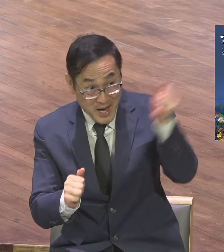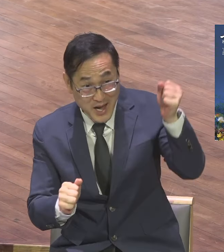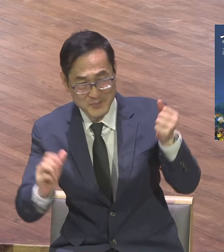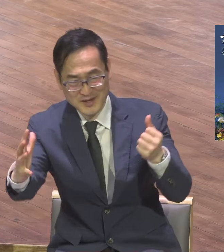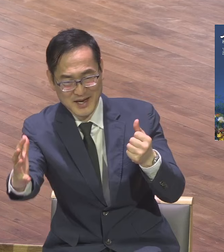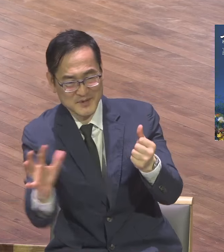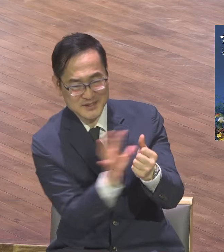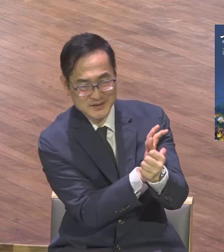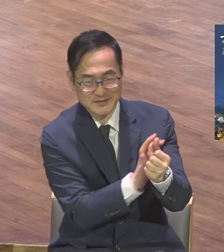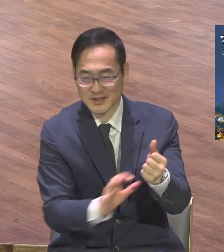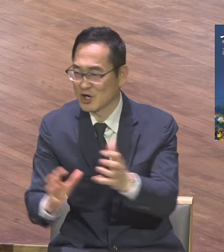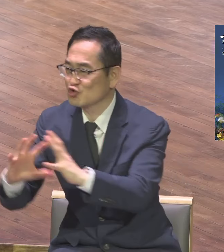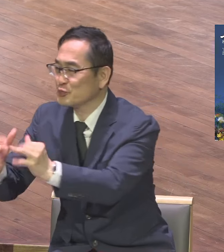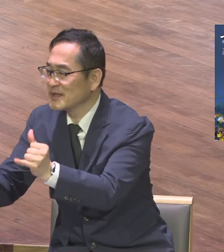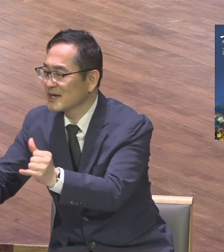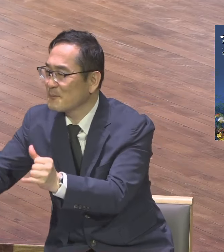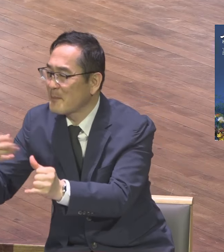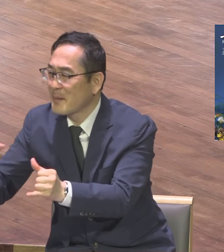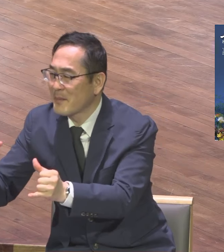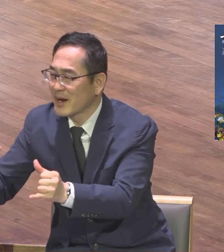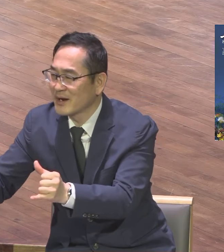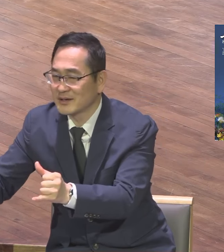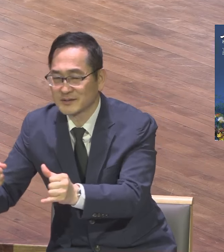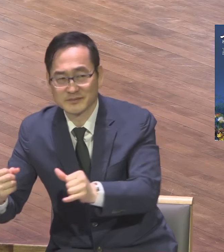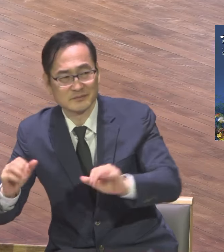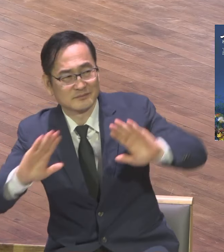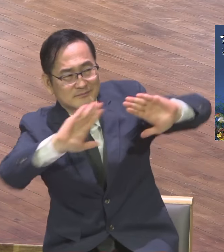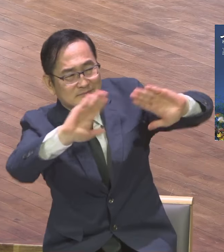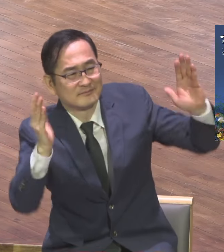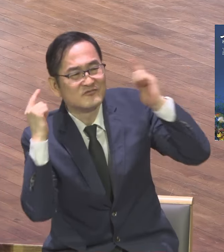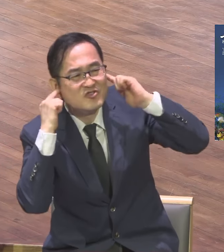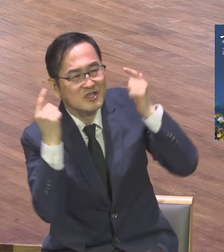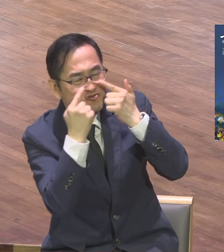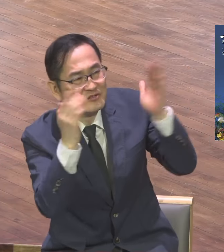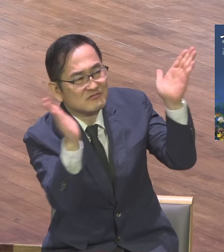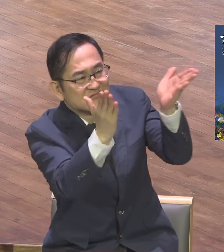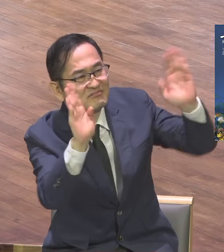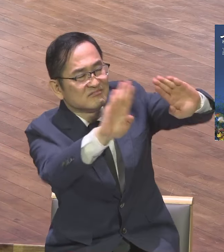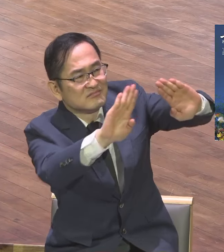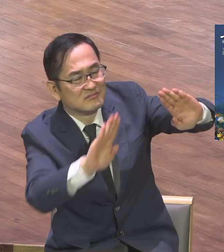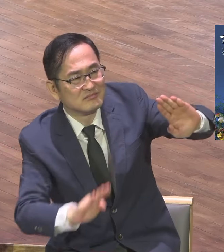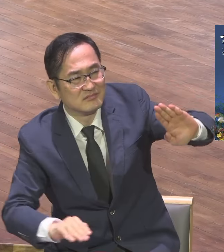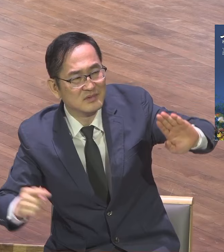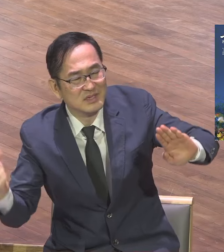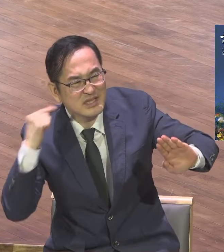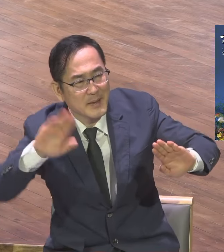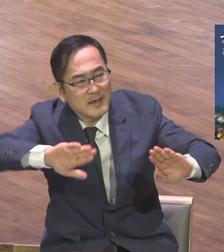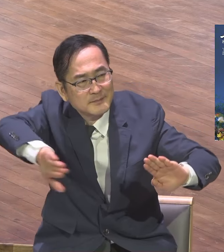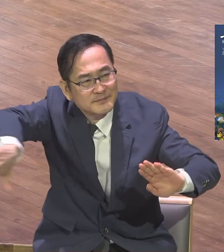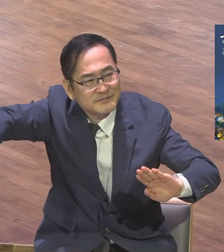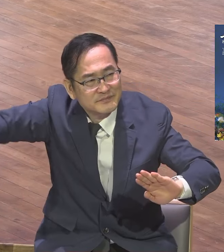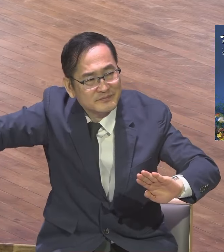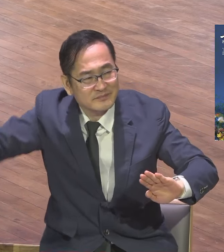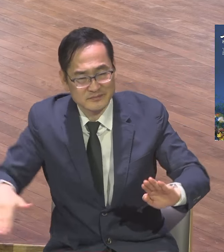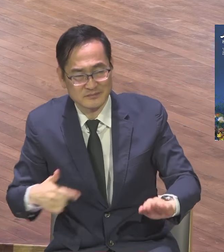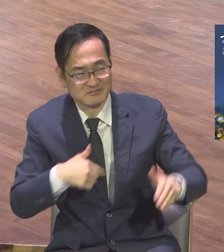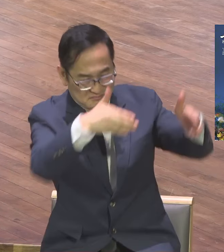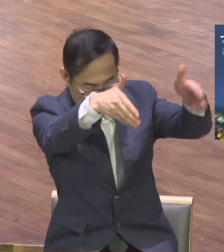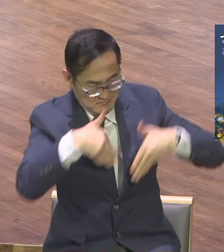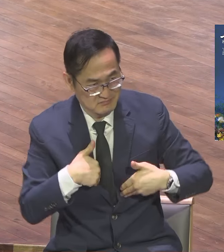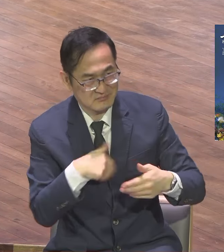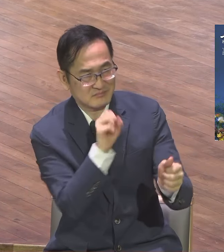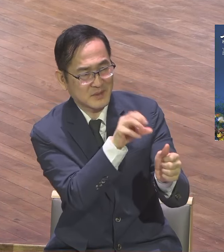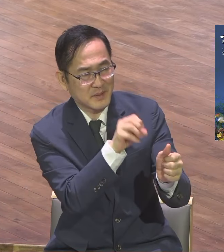그 척권이 주는 정보만 그렇게 가지고 판단하다 보니까 한계가 있고